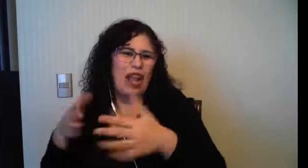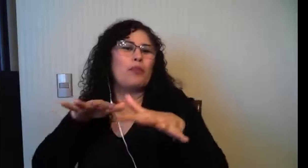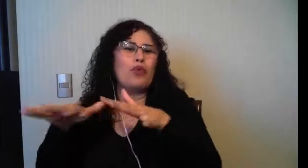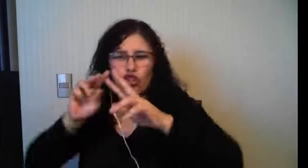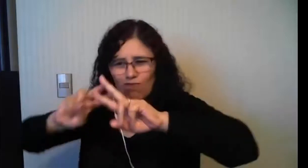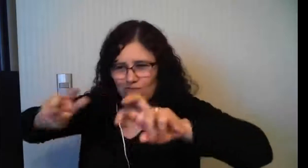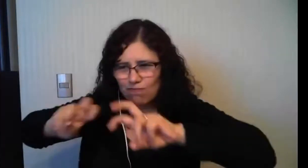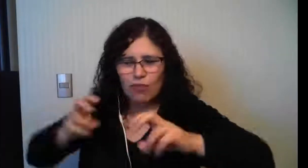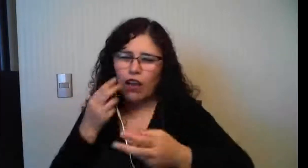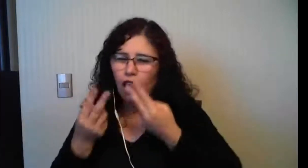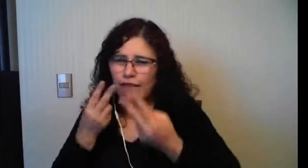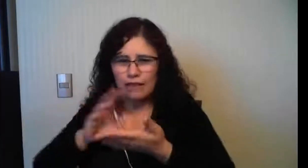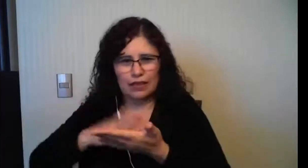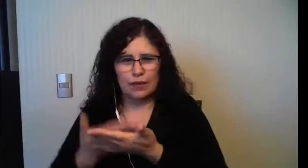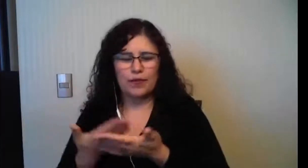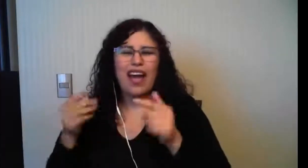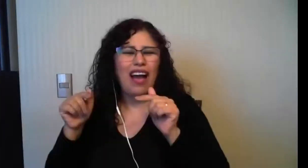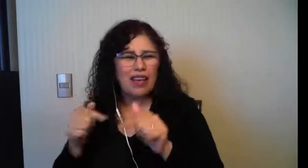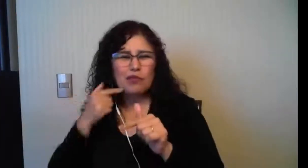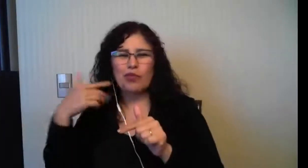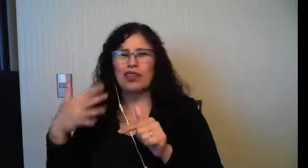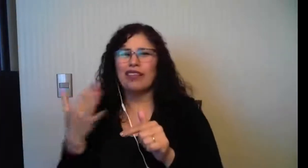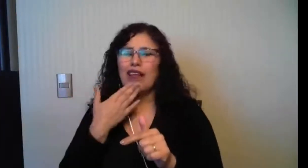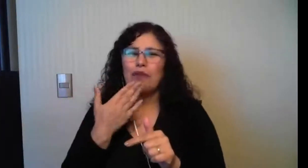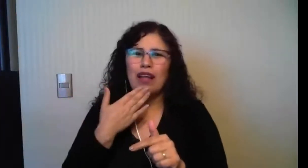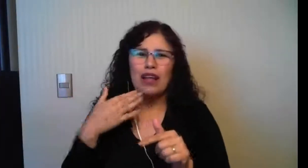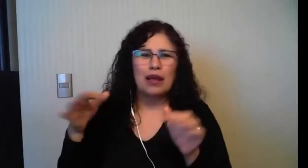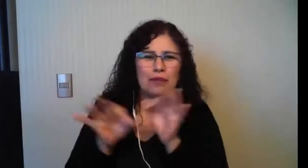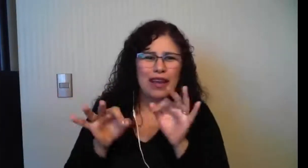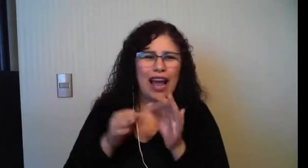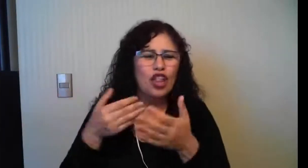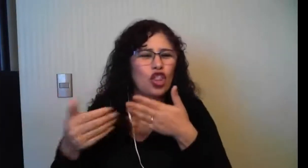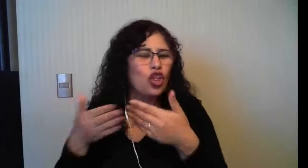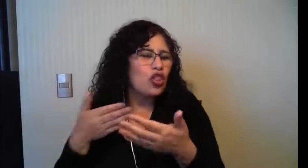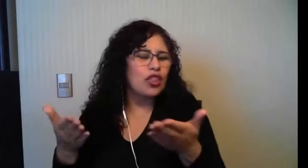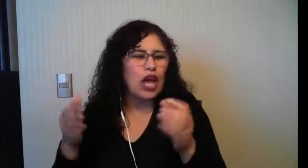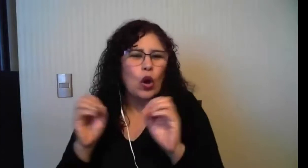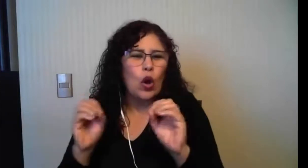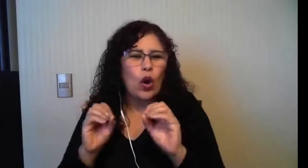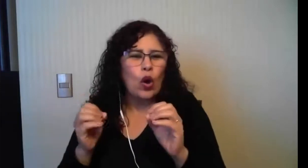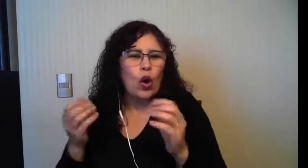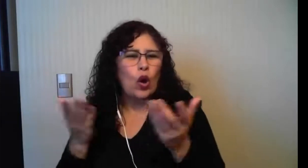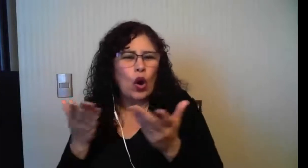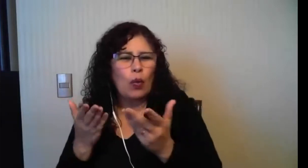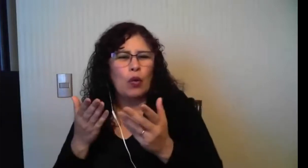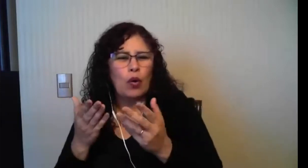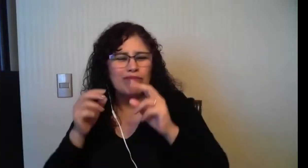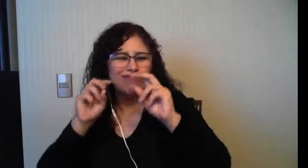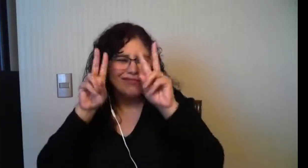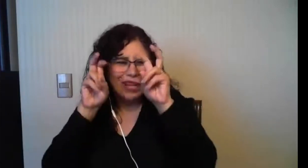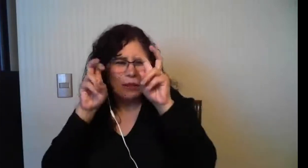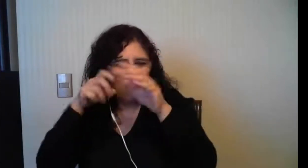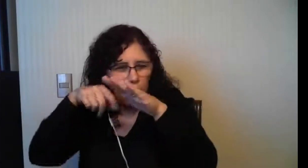Con la facilidad de poder hacer detenciones respecto de dónde poder profundizar algunos contenidos. Ya